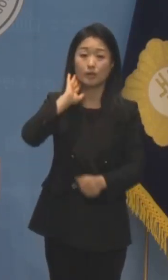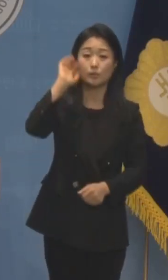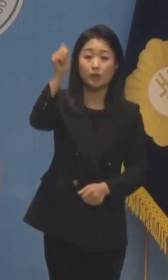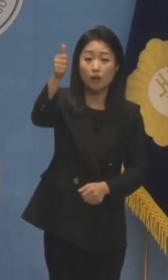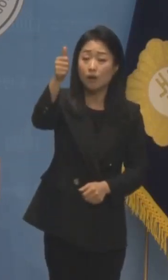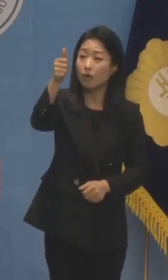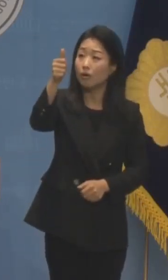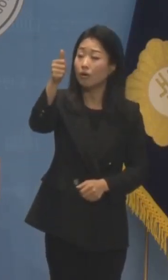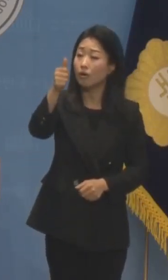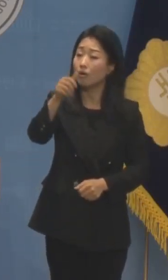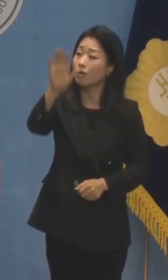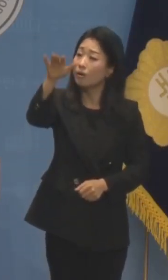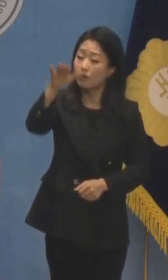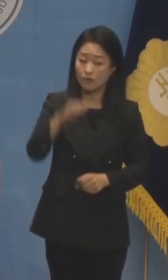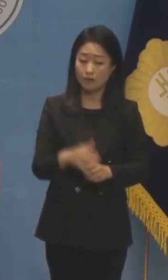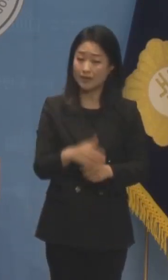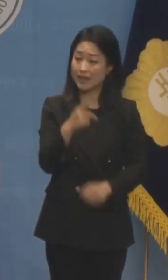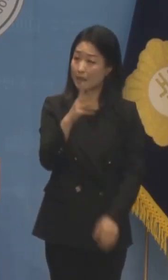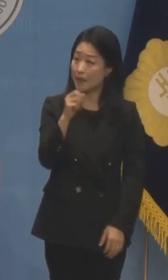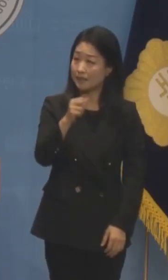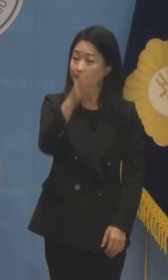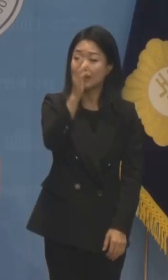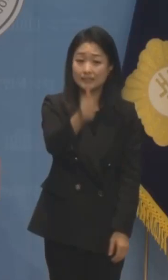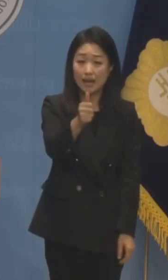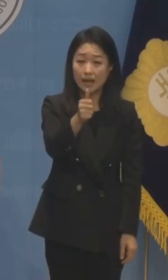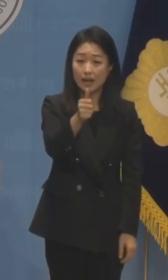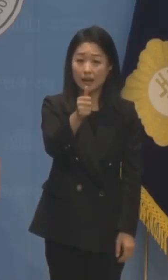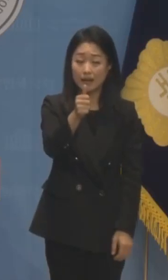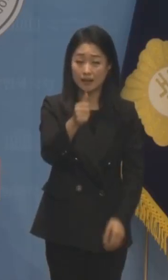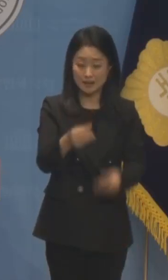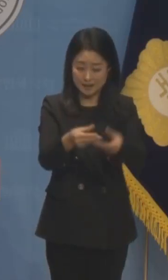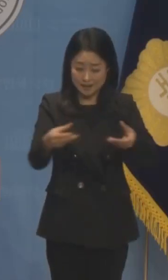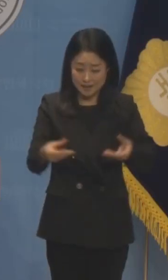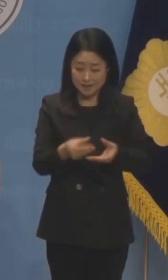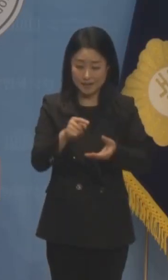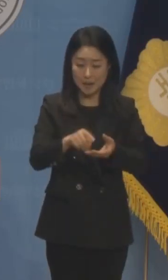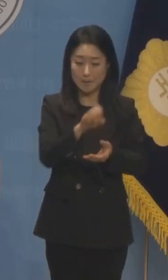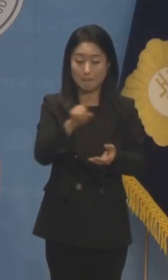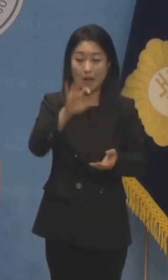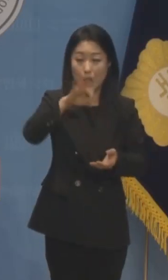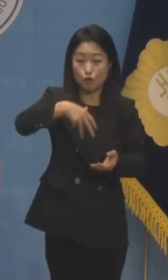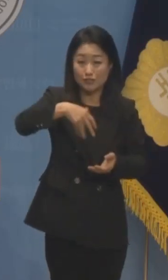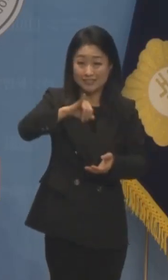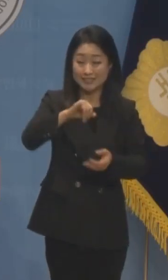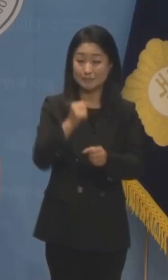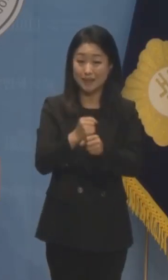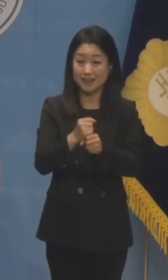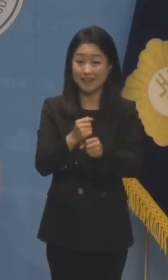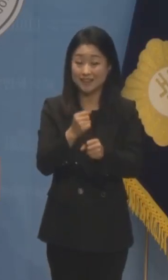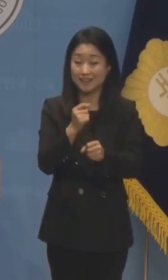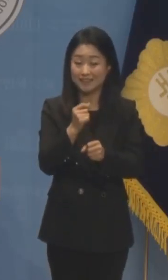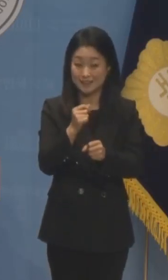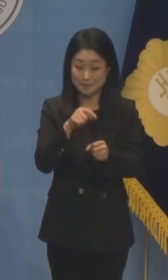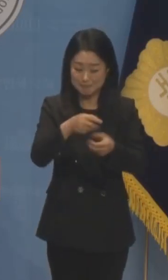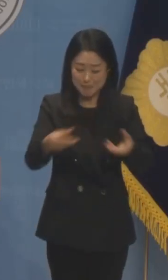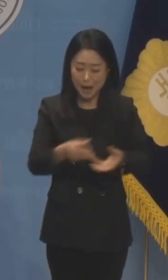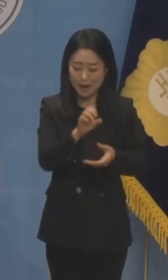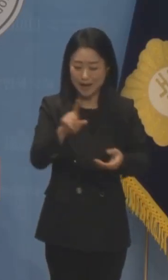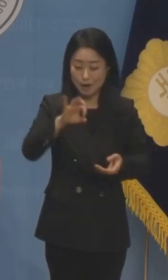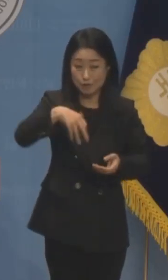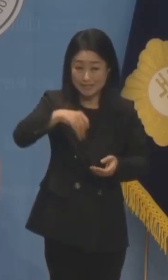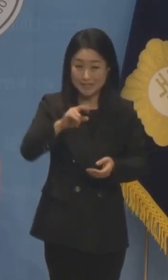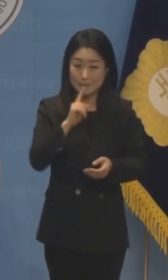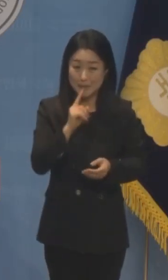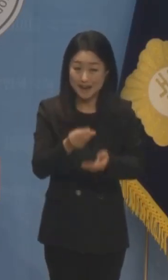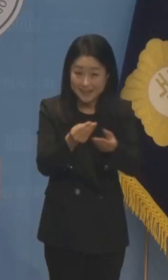대통령이 이제는 KBS 사장이 된 파우치박과 대담 당시 자랑했던 조 바이든 미국